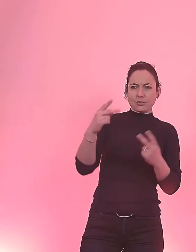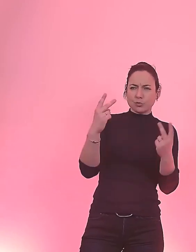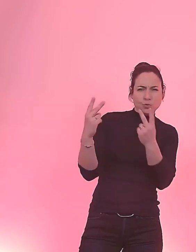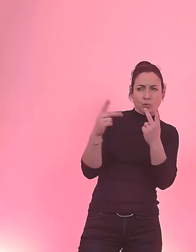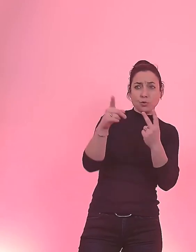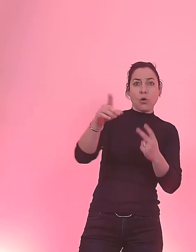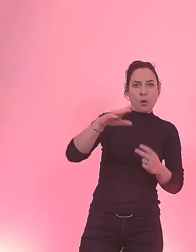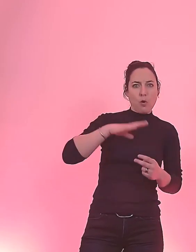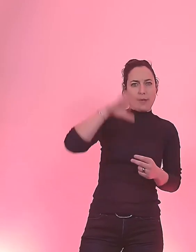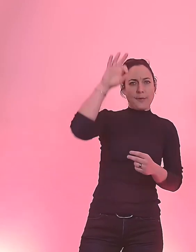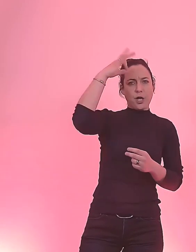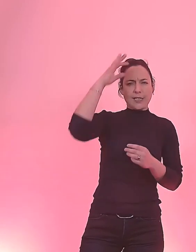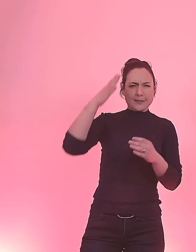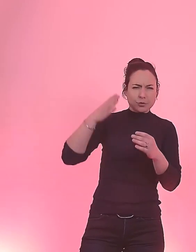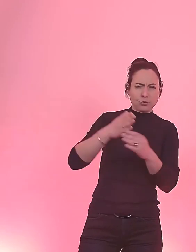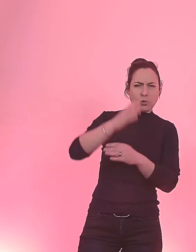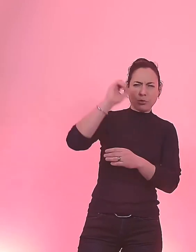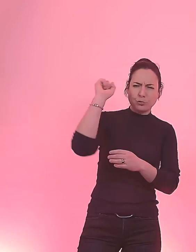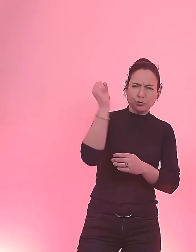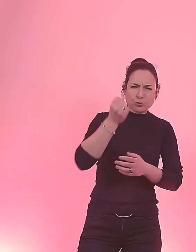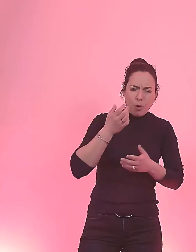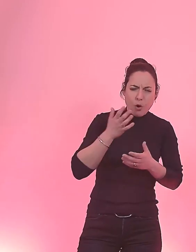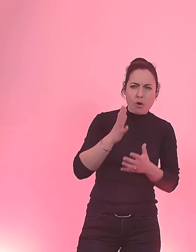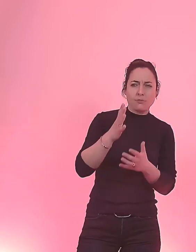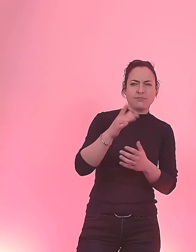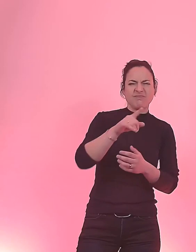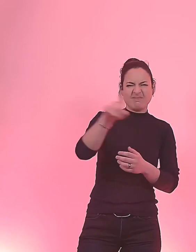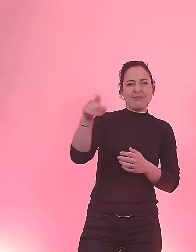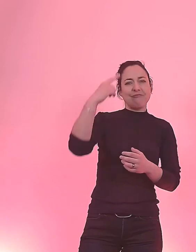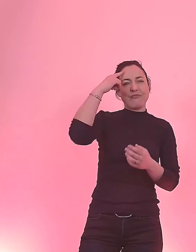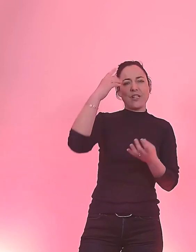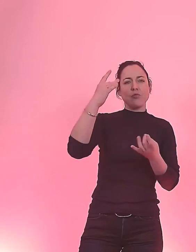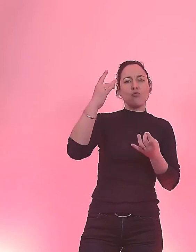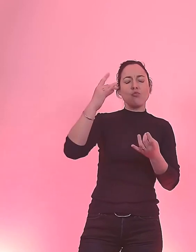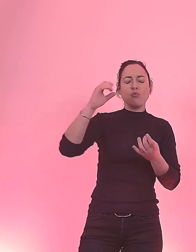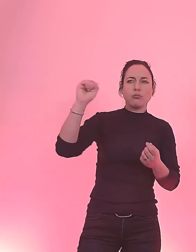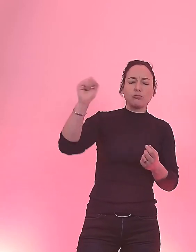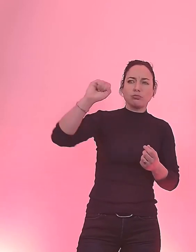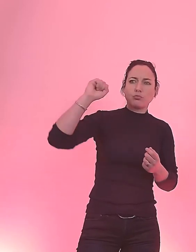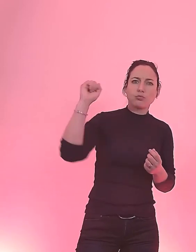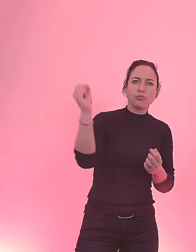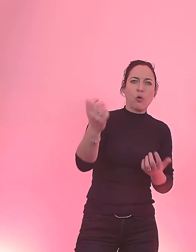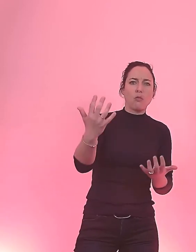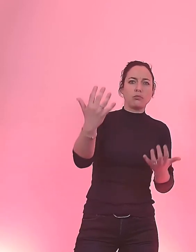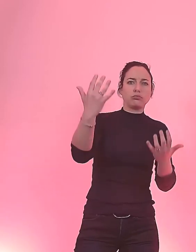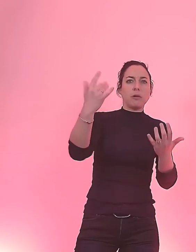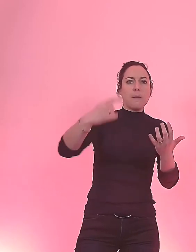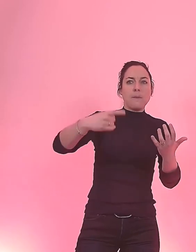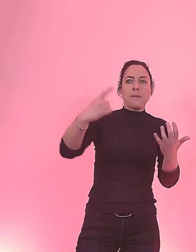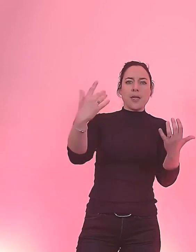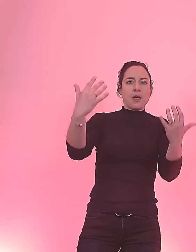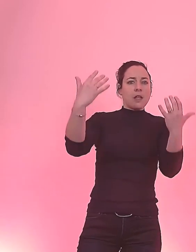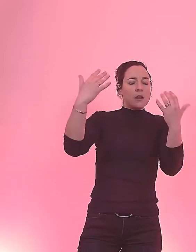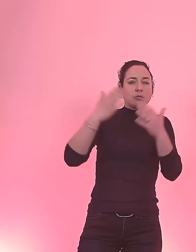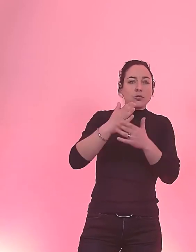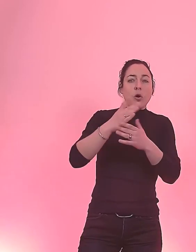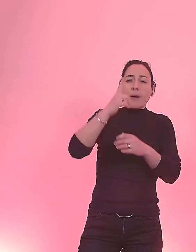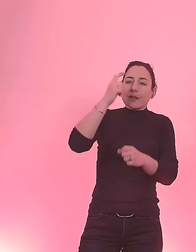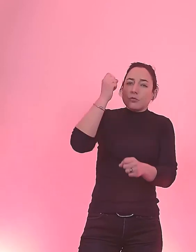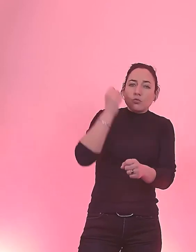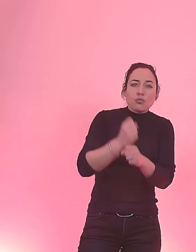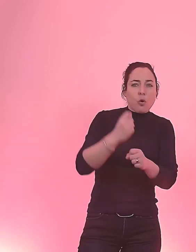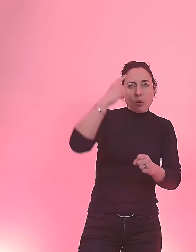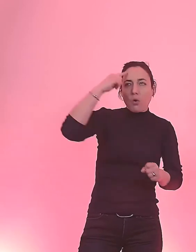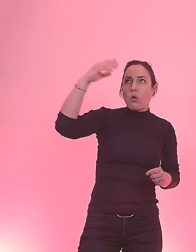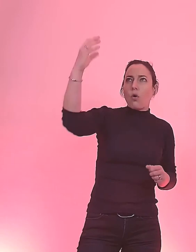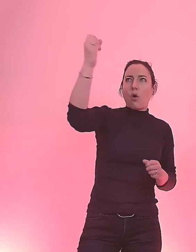die die weet dat er is om gebruikt te worden door die golven dat de golven steeds meer worden dat de man niet ophoudt en toch hebben ze een geloof